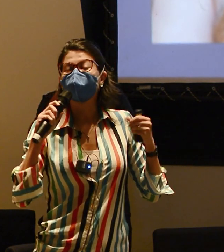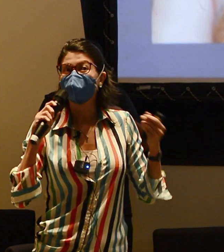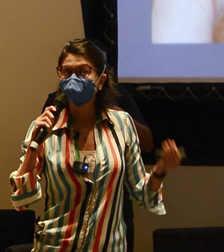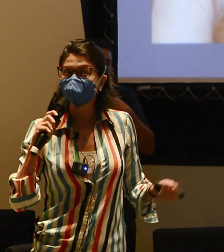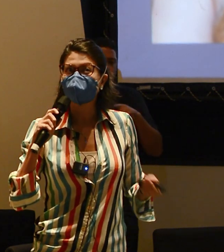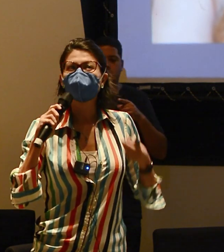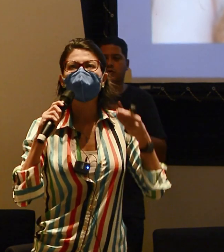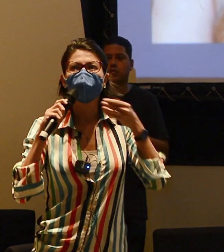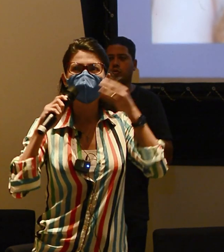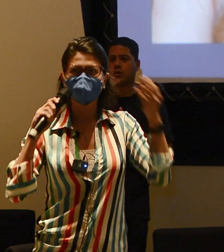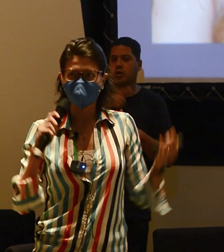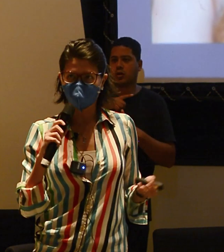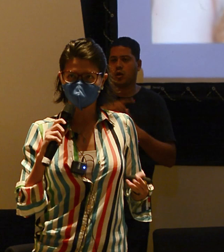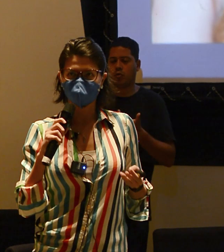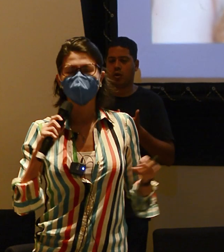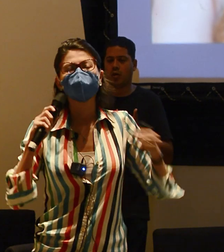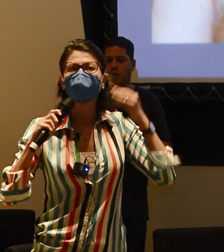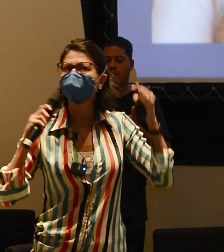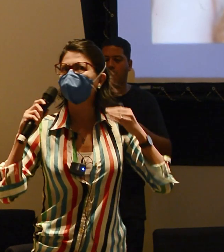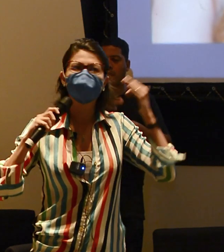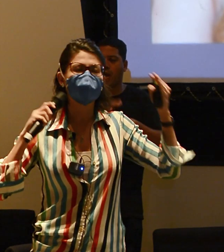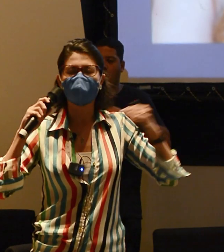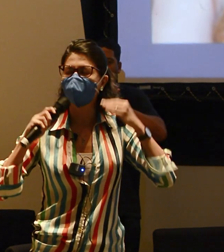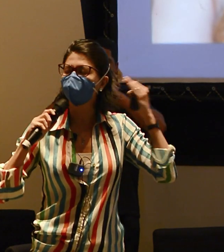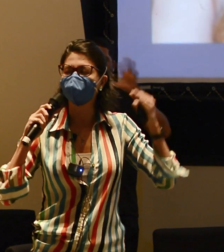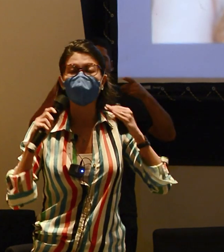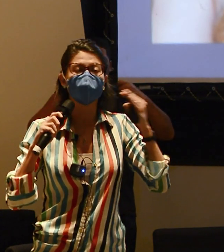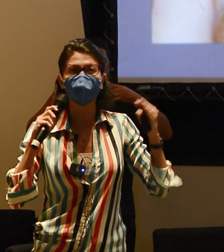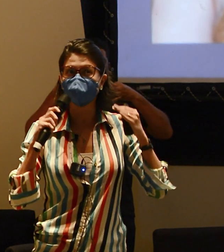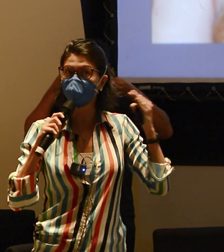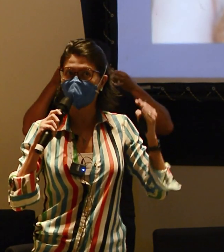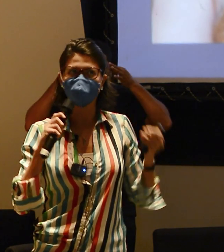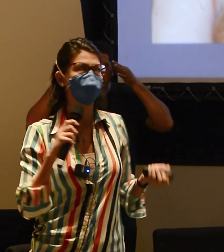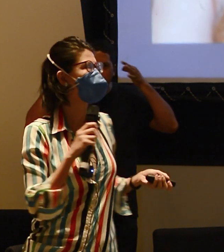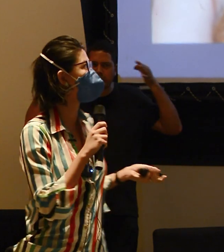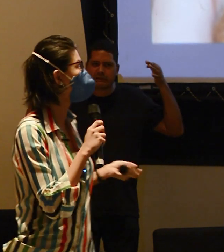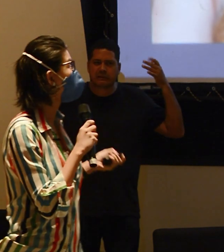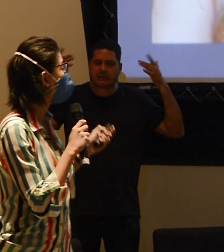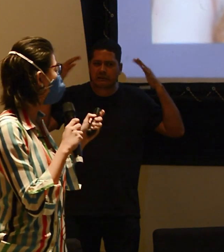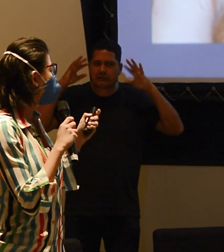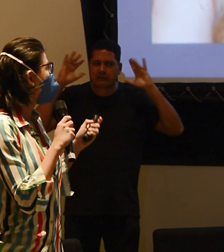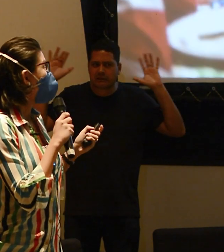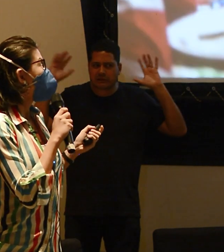uma discriminação mais clara, sem aquele chiado, sem uma coisa misturada.